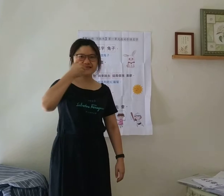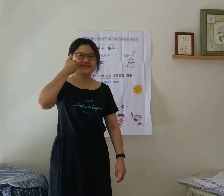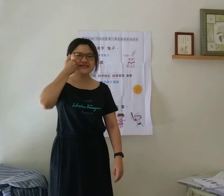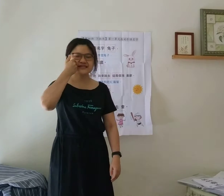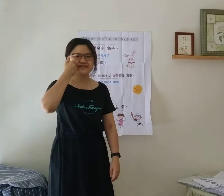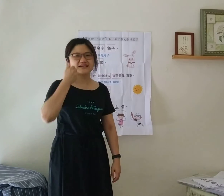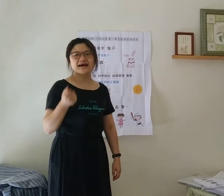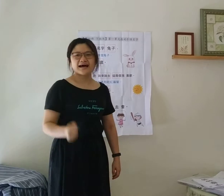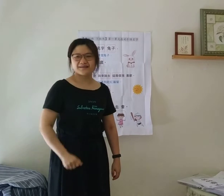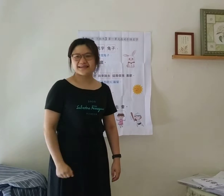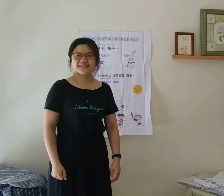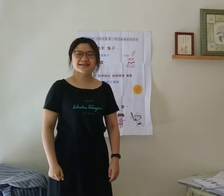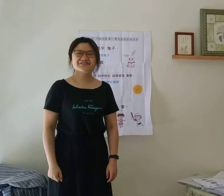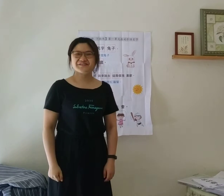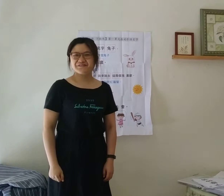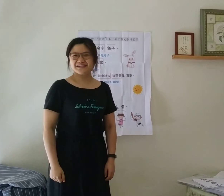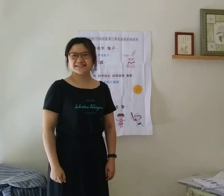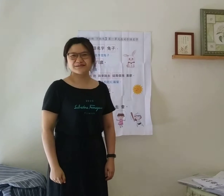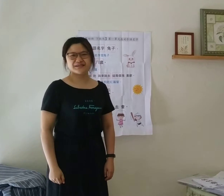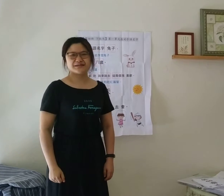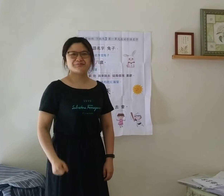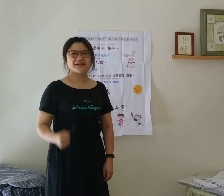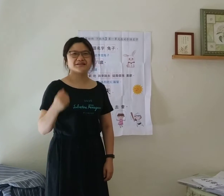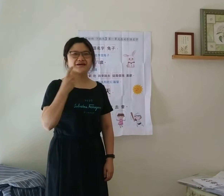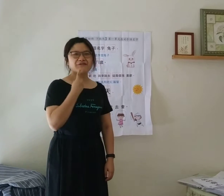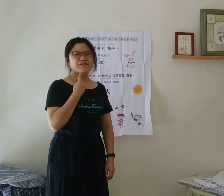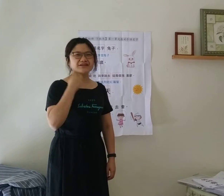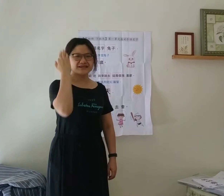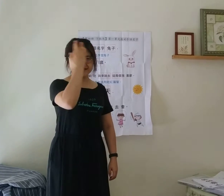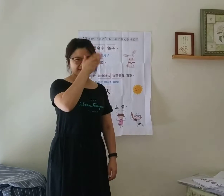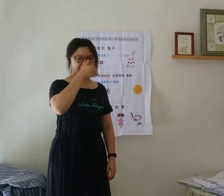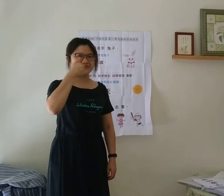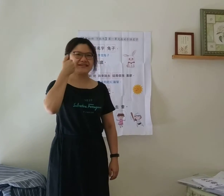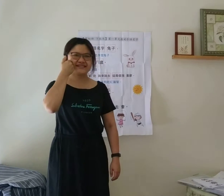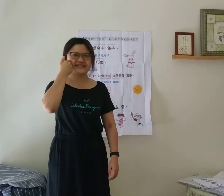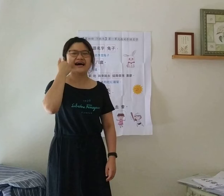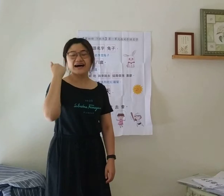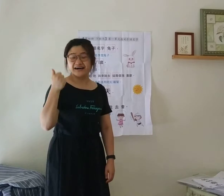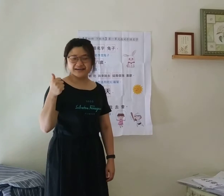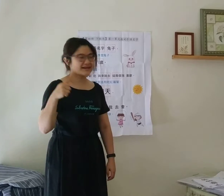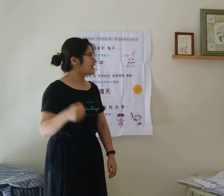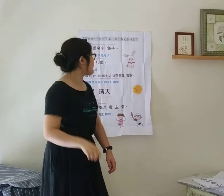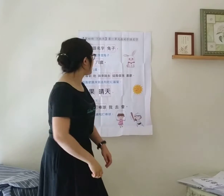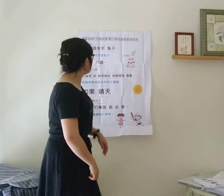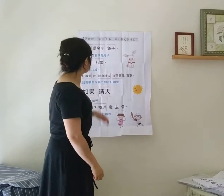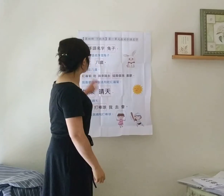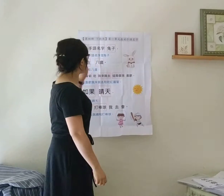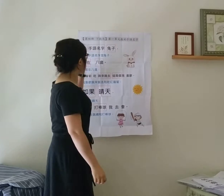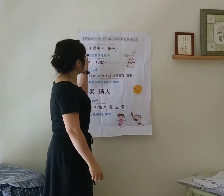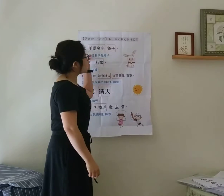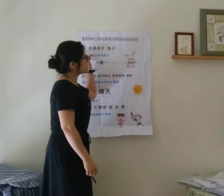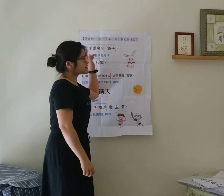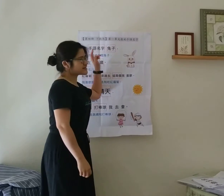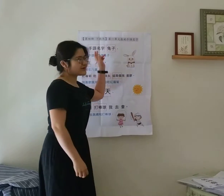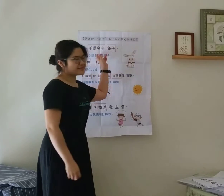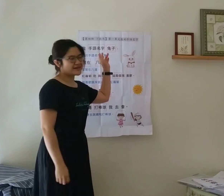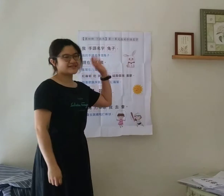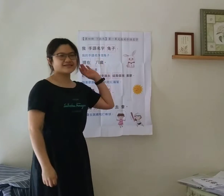字。好，大家跟着我一起比一遍，我的手语名字很好哦。那我的手语名字是